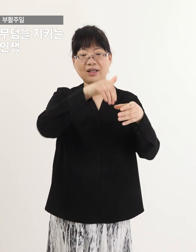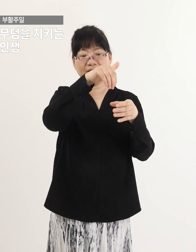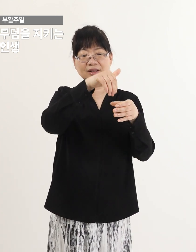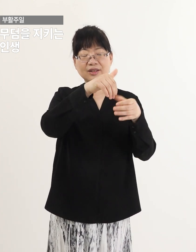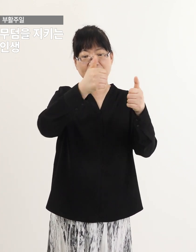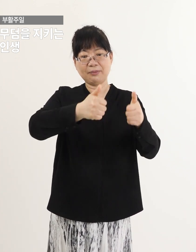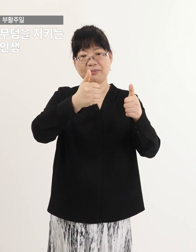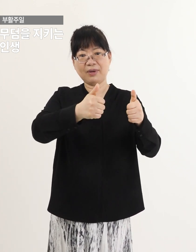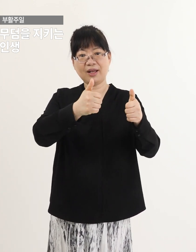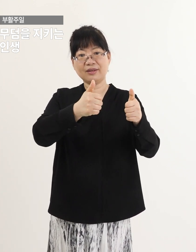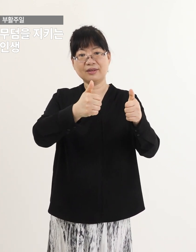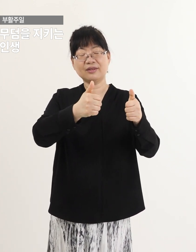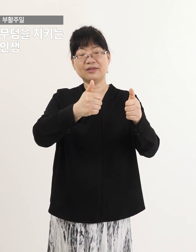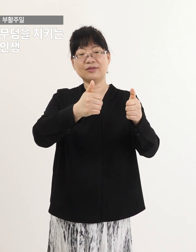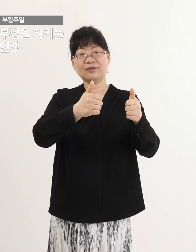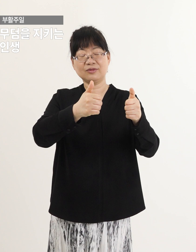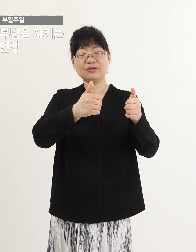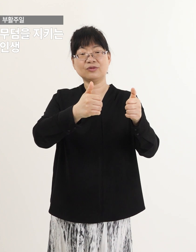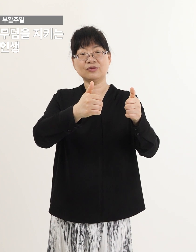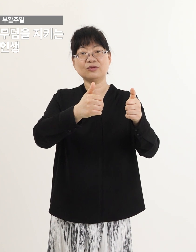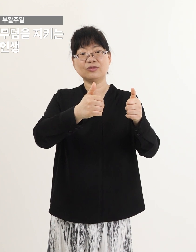의해서 가장